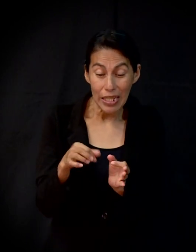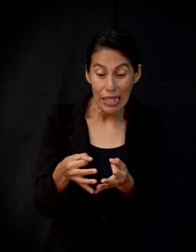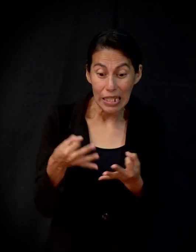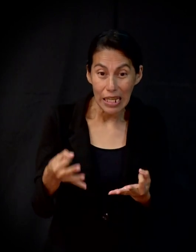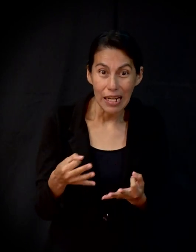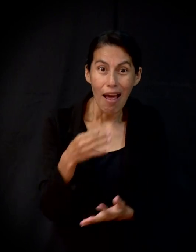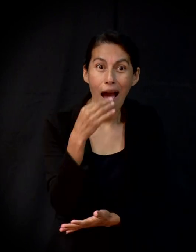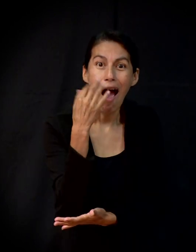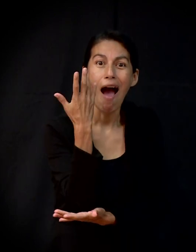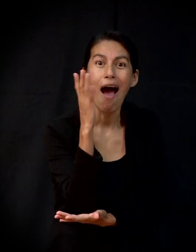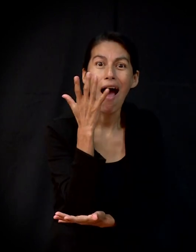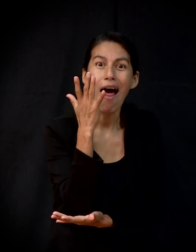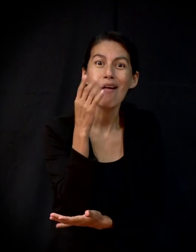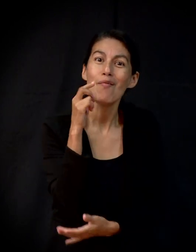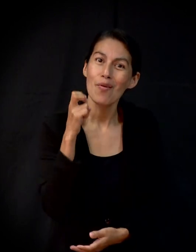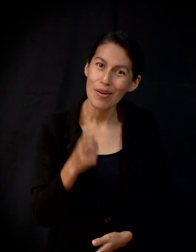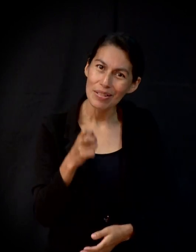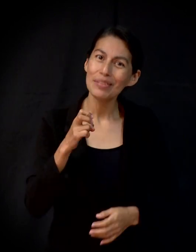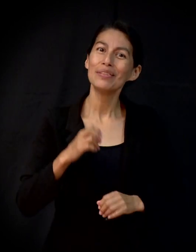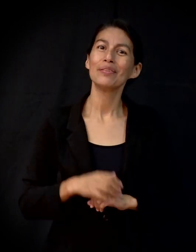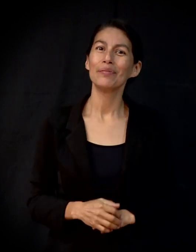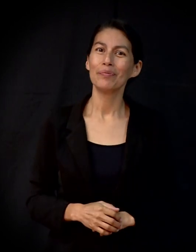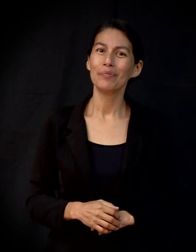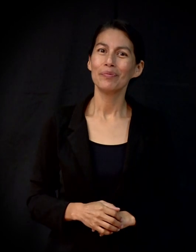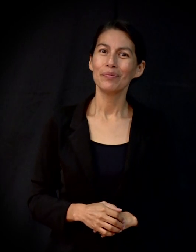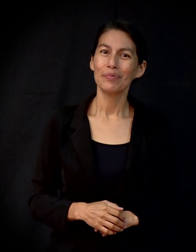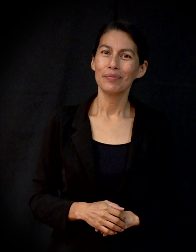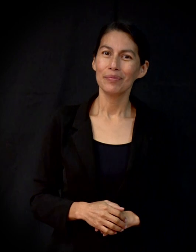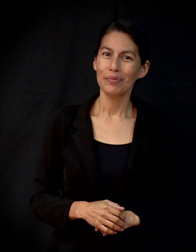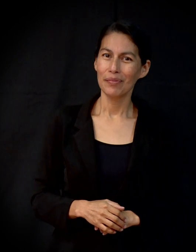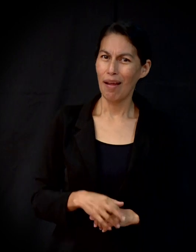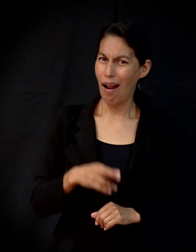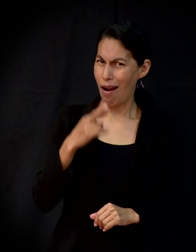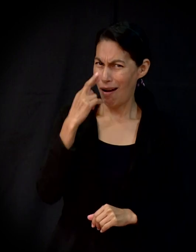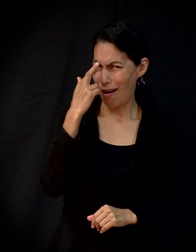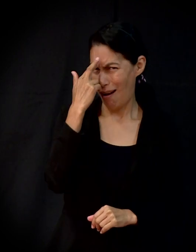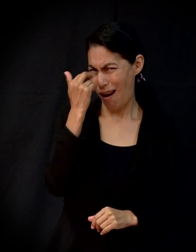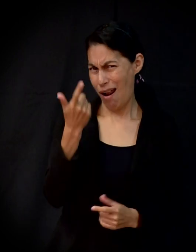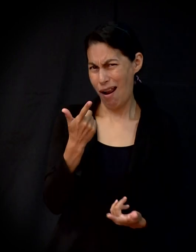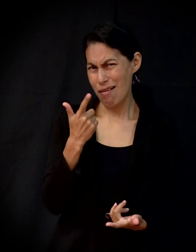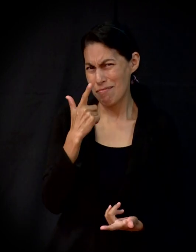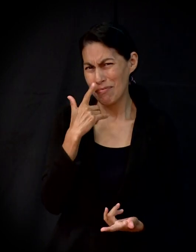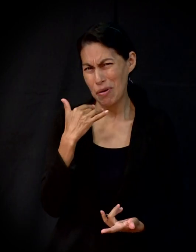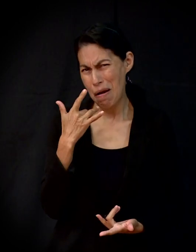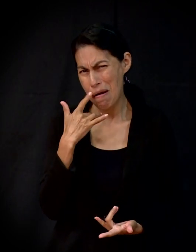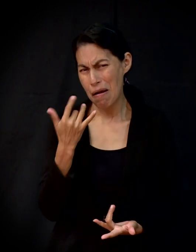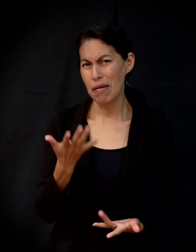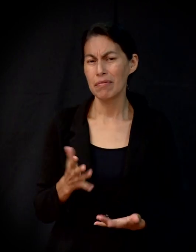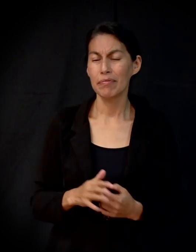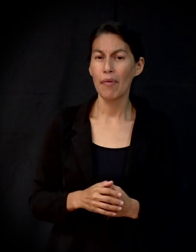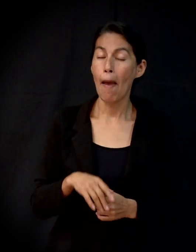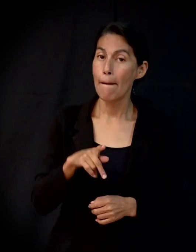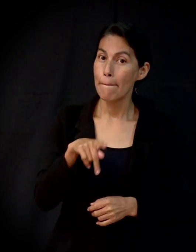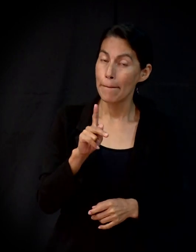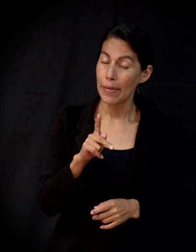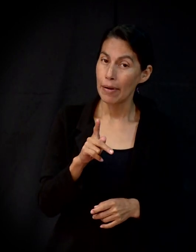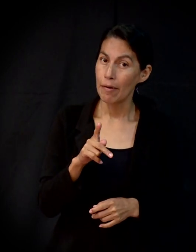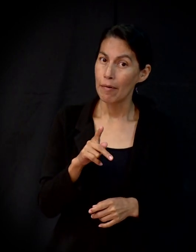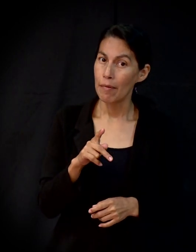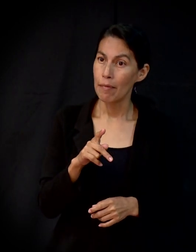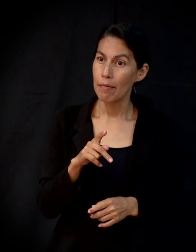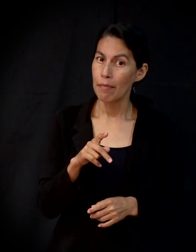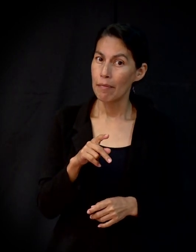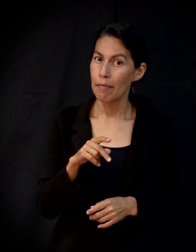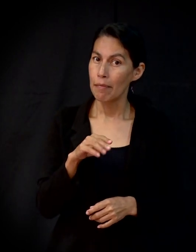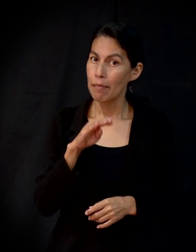un cuadrito de tierra había un árbol. Estaba bien raro. Pero entonces después mi mamá le